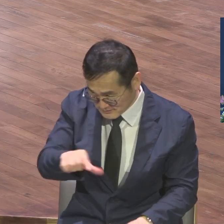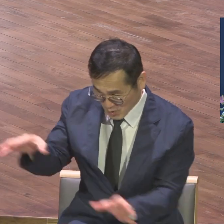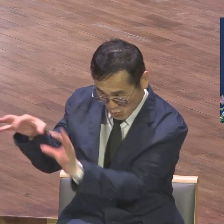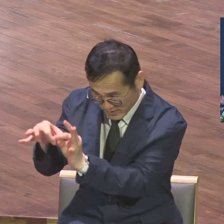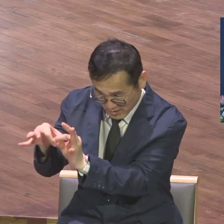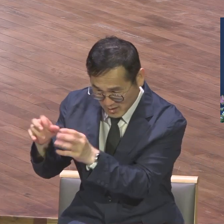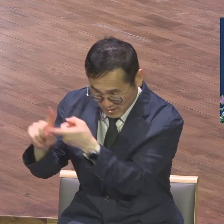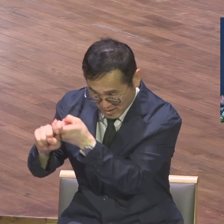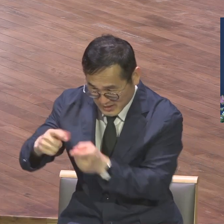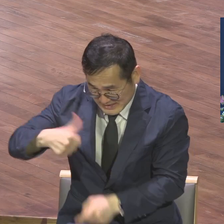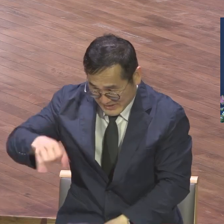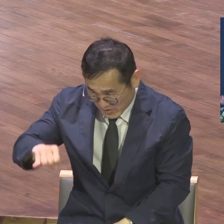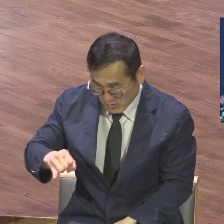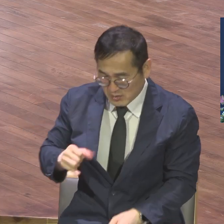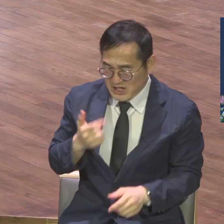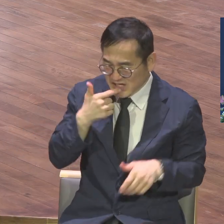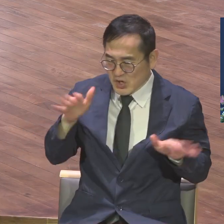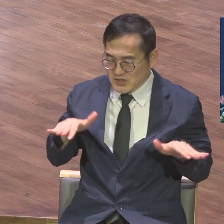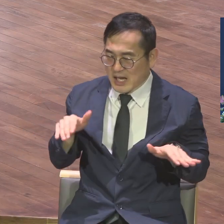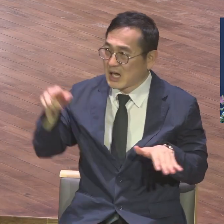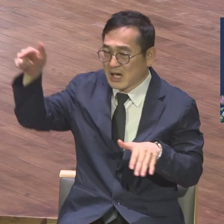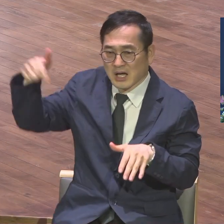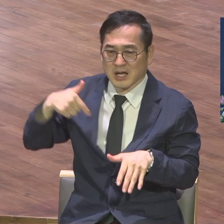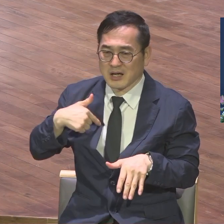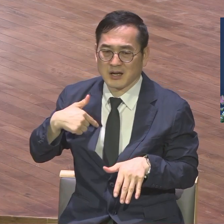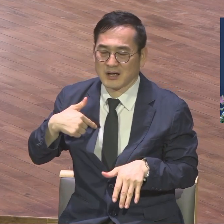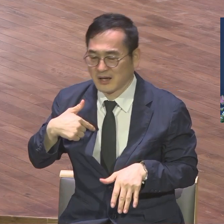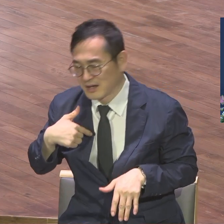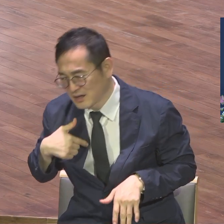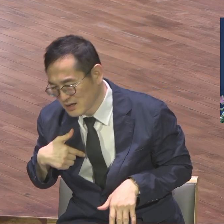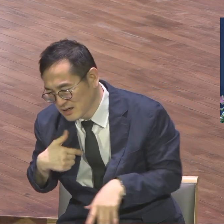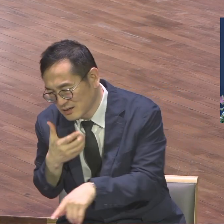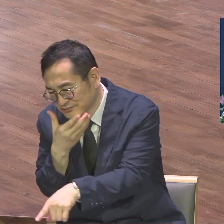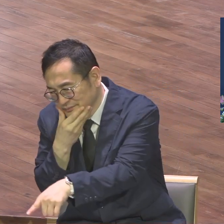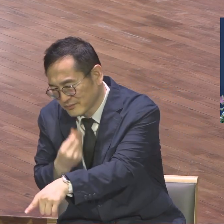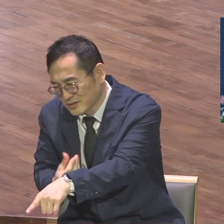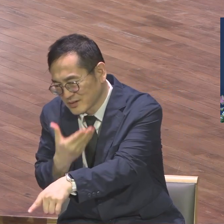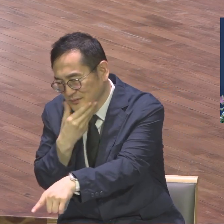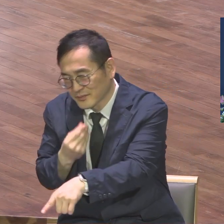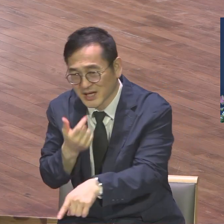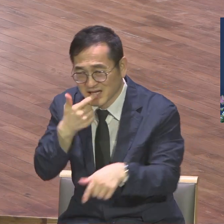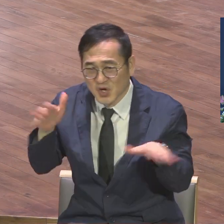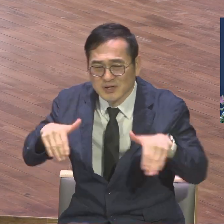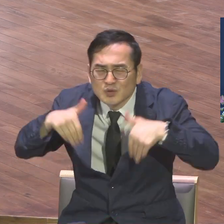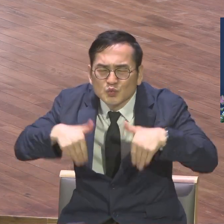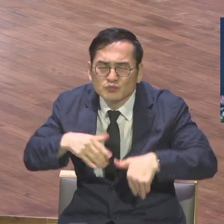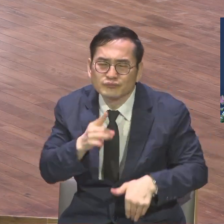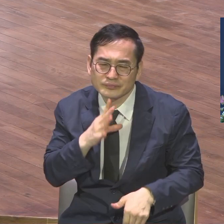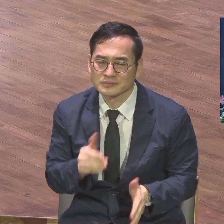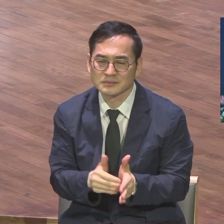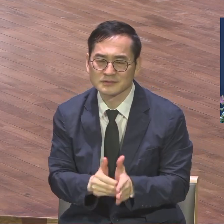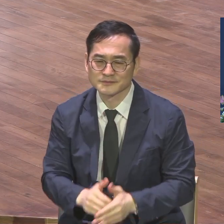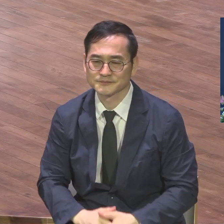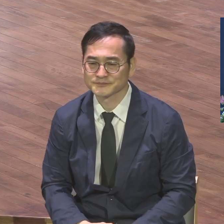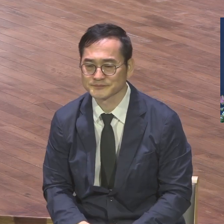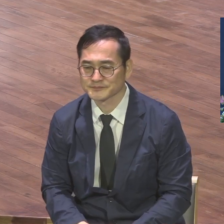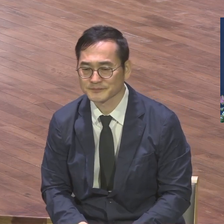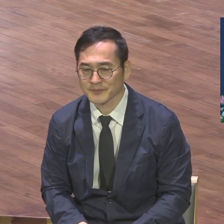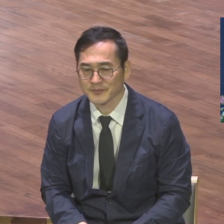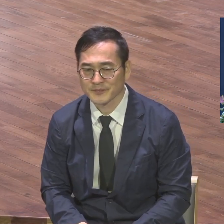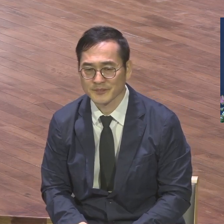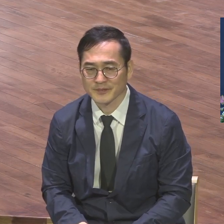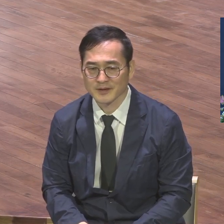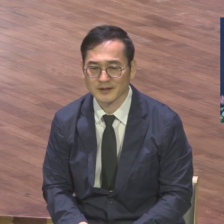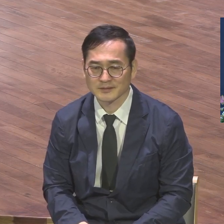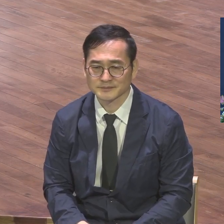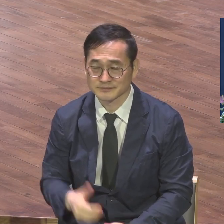이 어마어마한 특권을 첫 사람 아담 범죄 이후에 모든 일은 죄 가운데 빠져